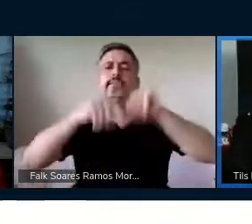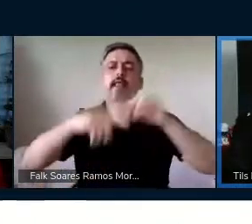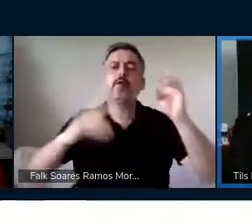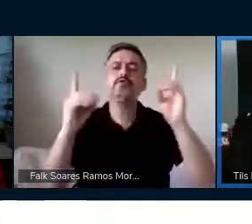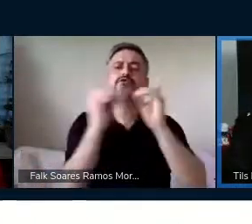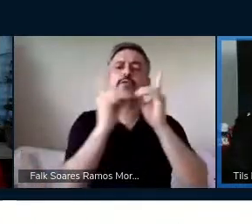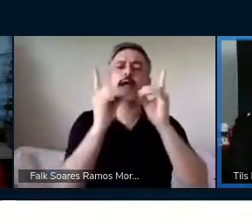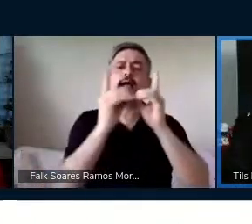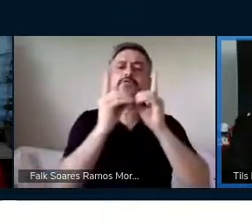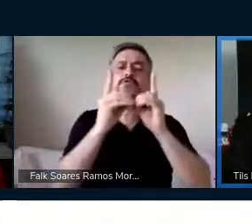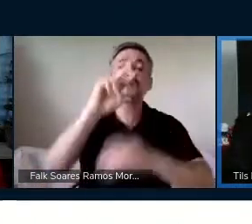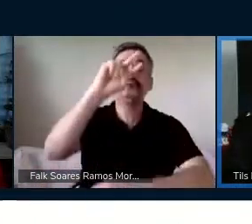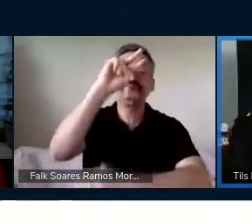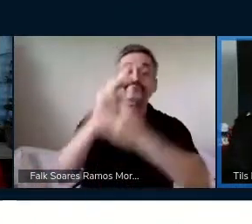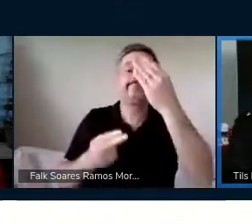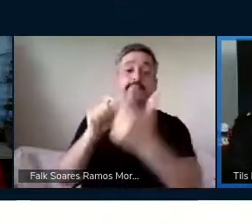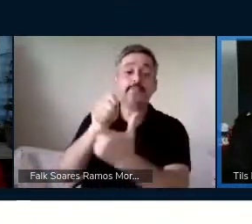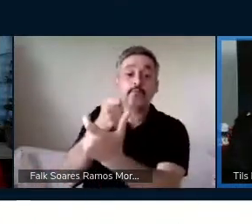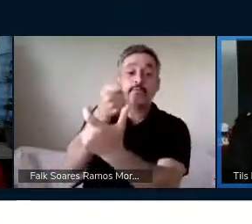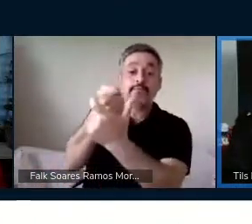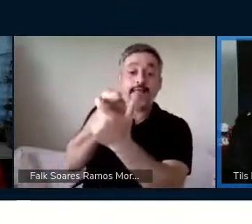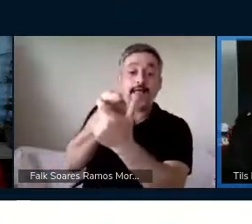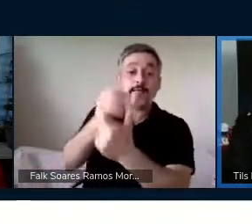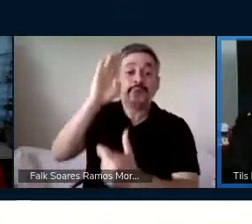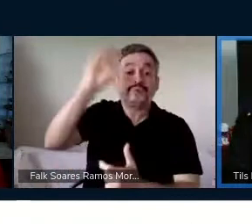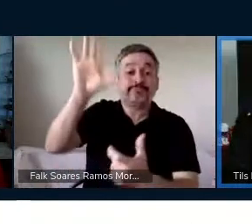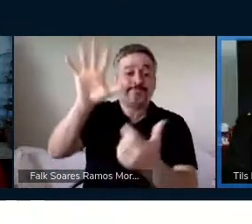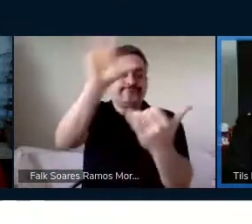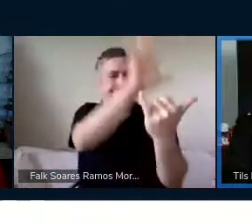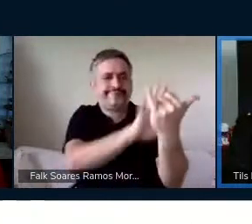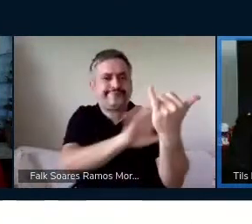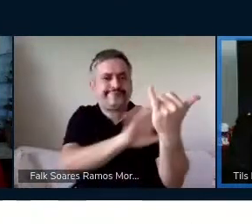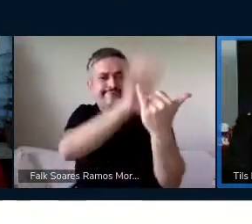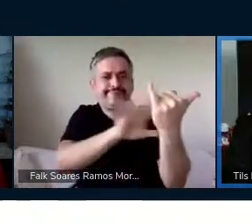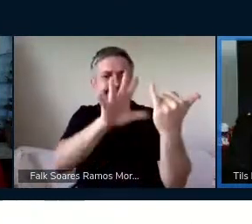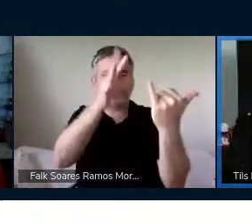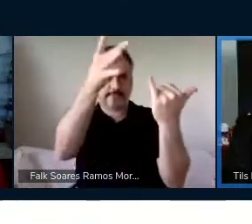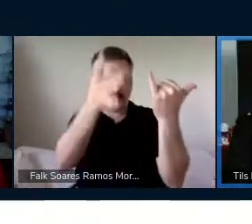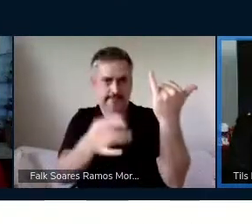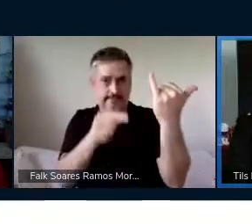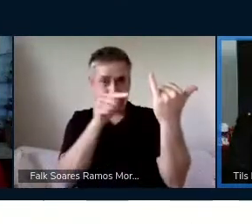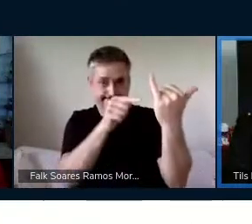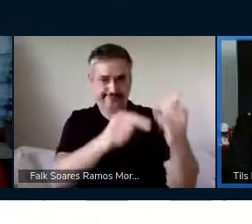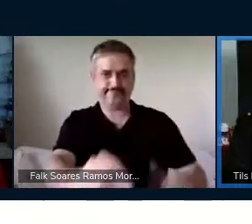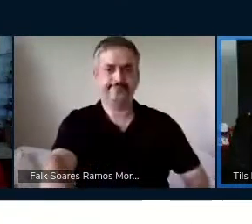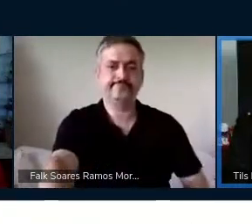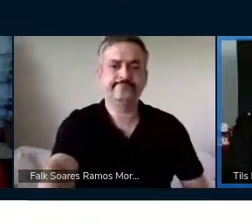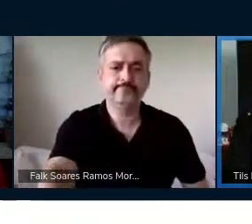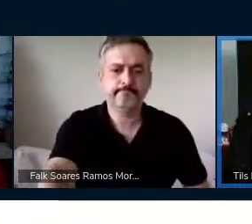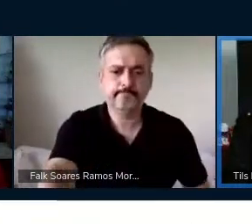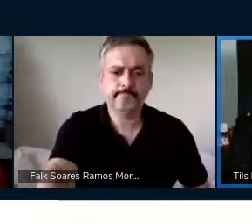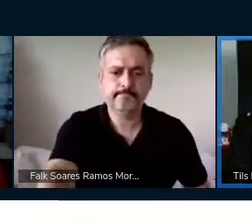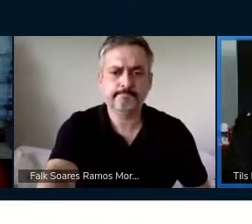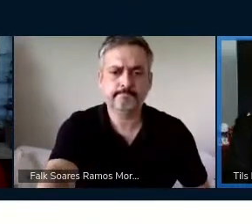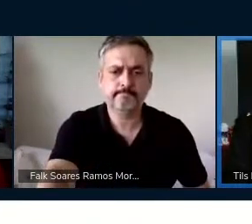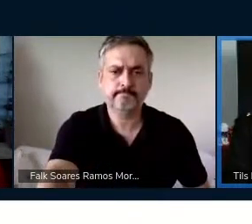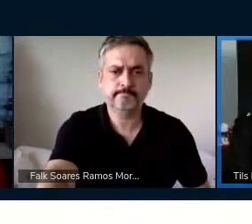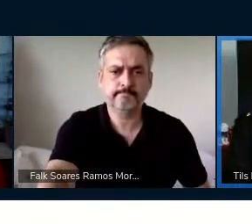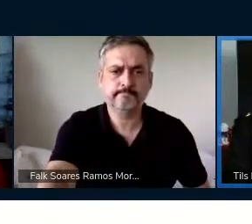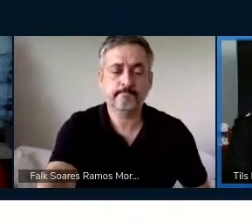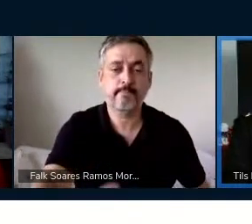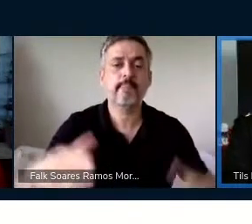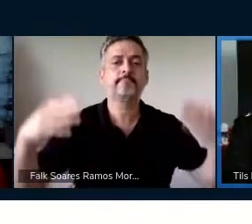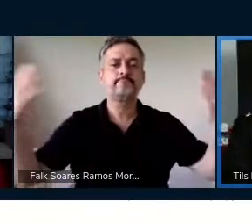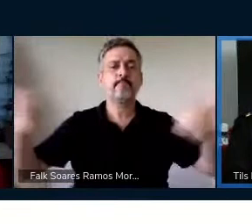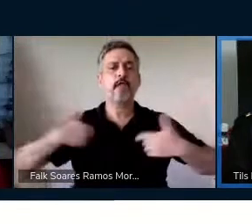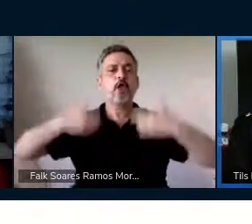surdos. E o capítulo 6, o modelo de vocabulário pedagógico bilíngue dos sinais termo do campo conceitual e